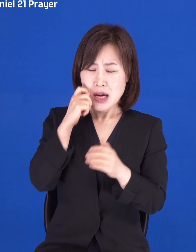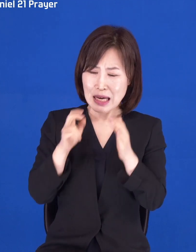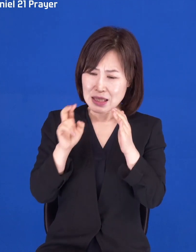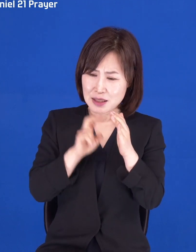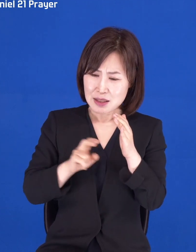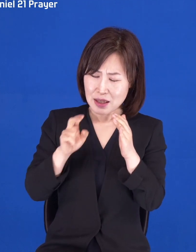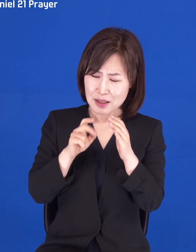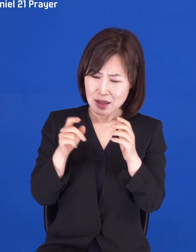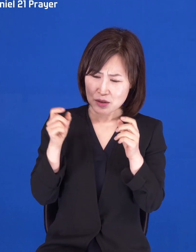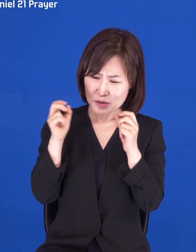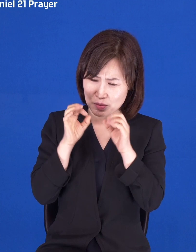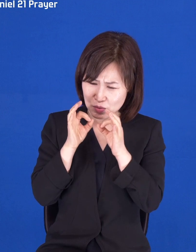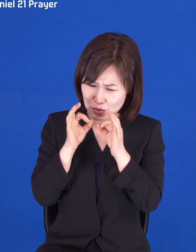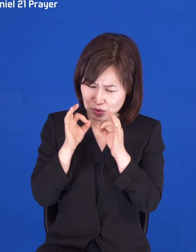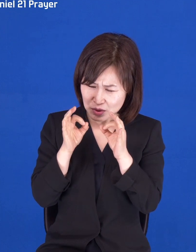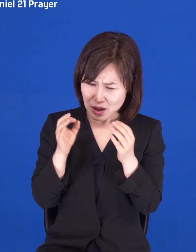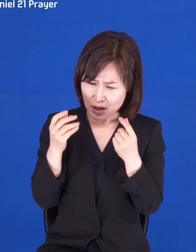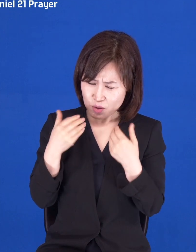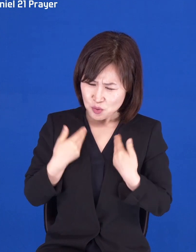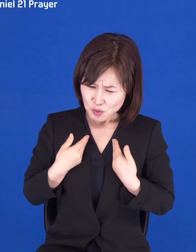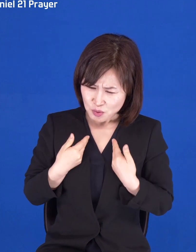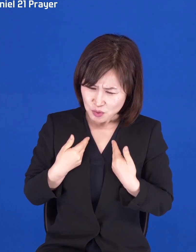찬양도 조용조용 불렀습니다.